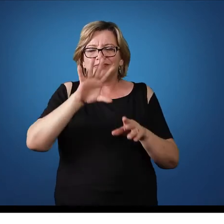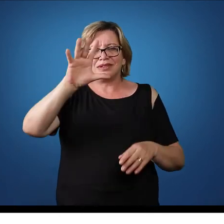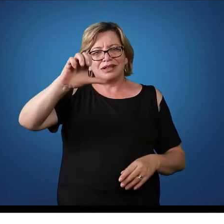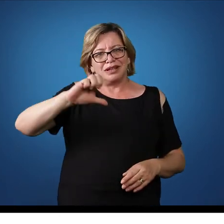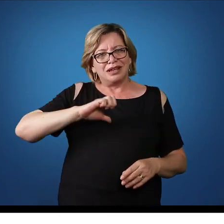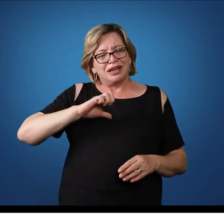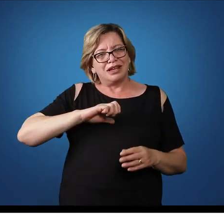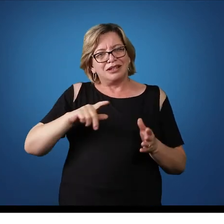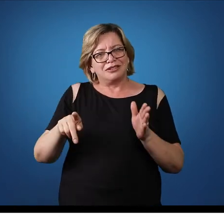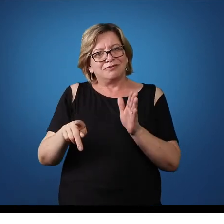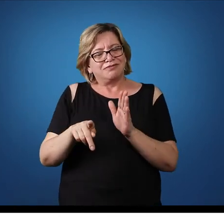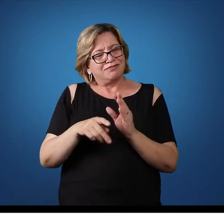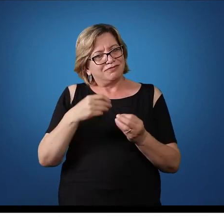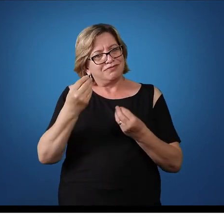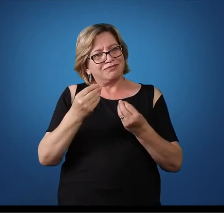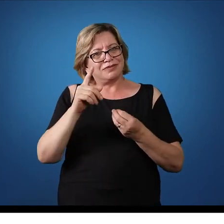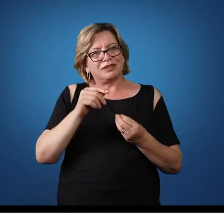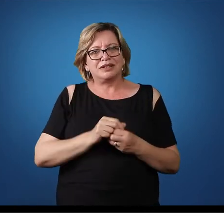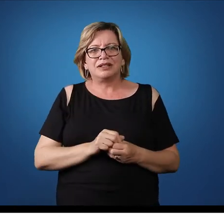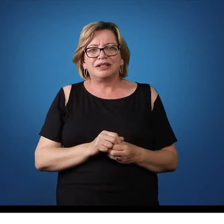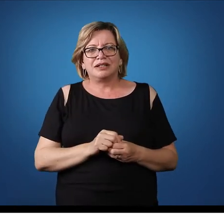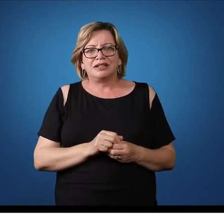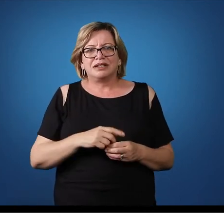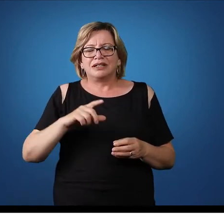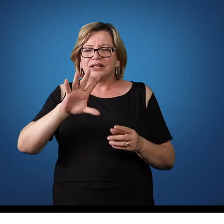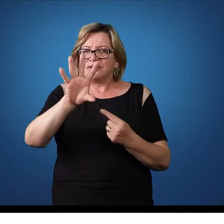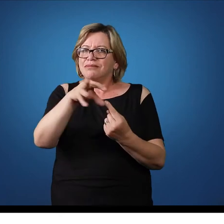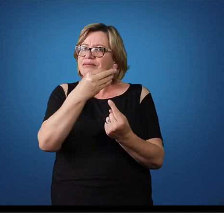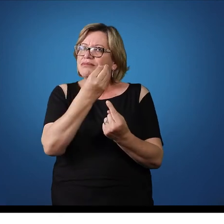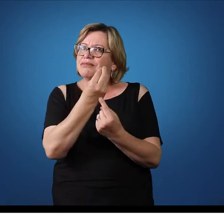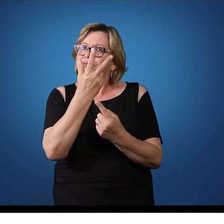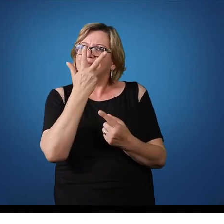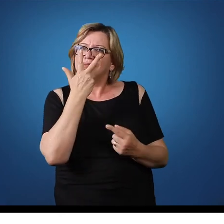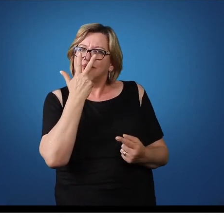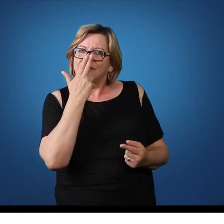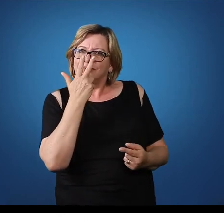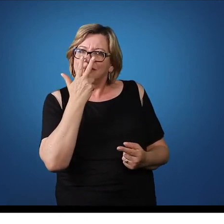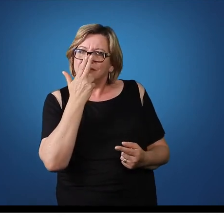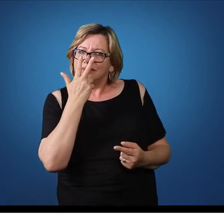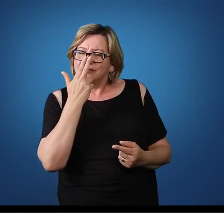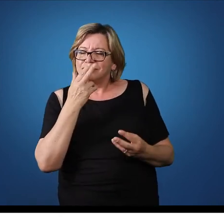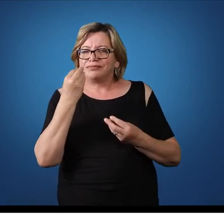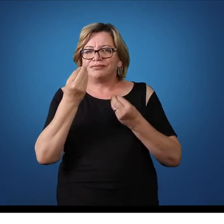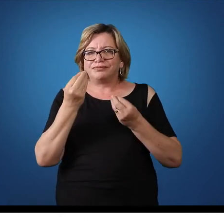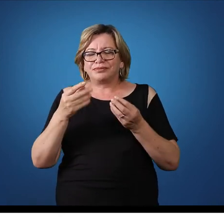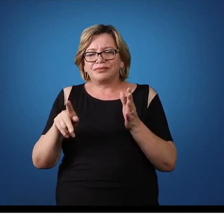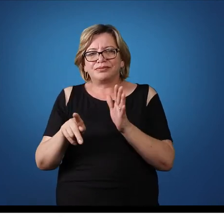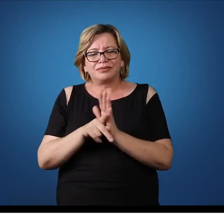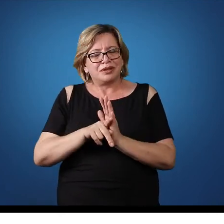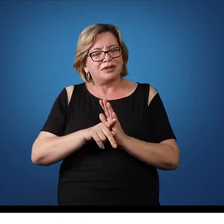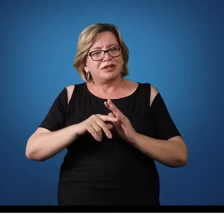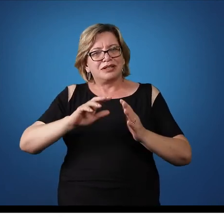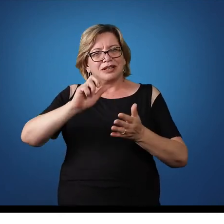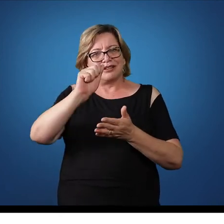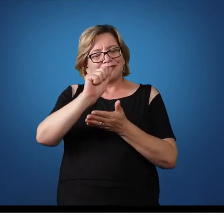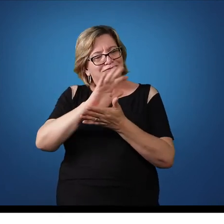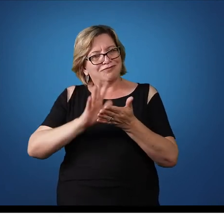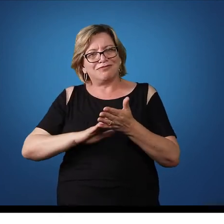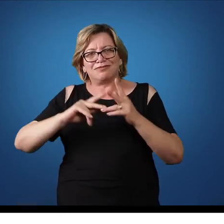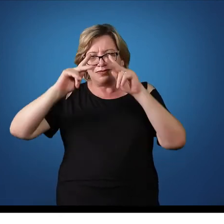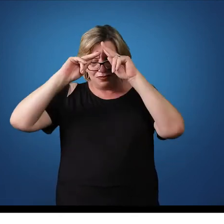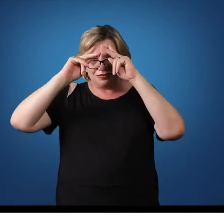ética propriamente dita. A arte parece, dentre as práticas humanas, exigir